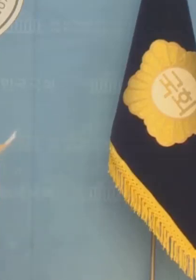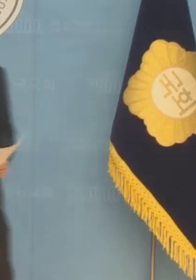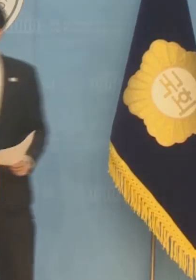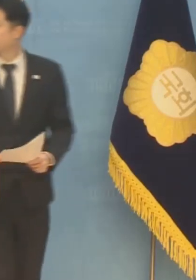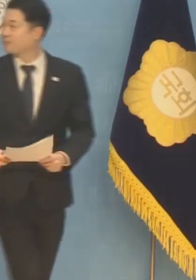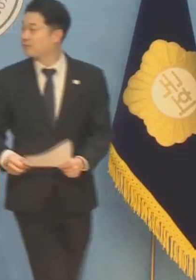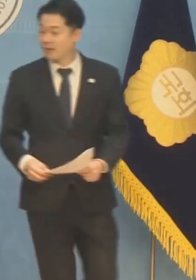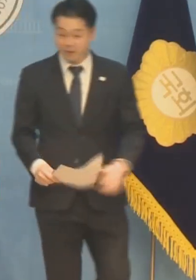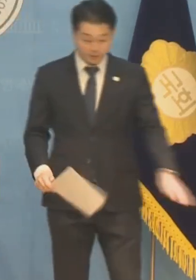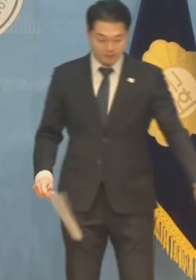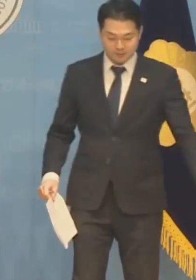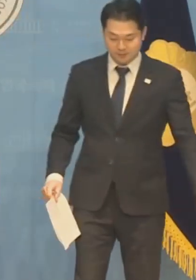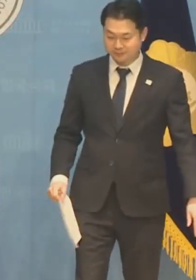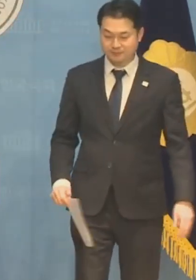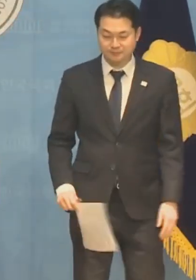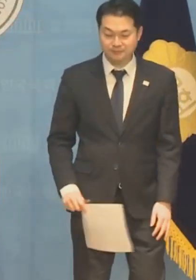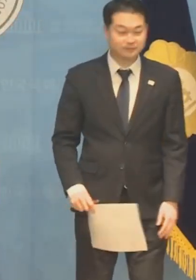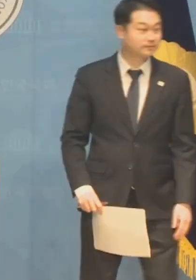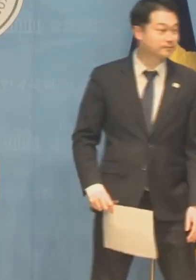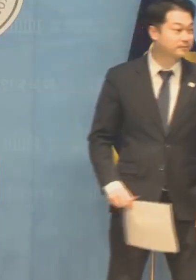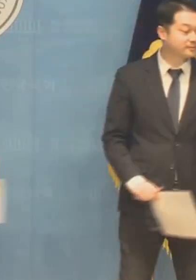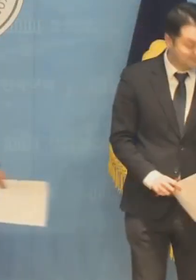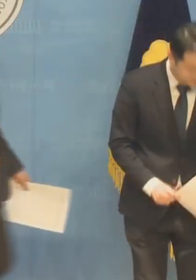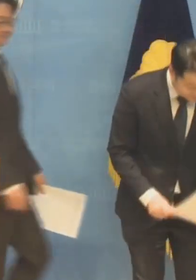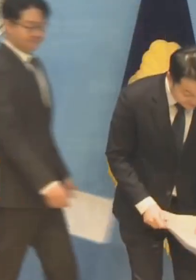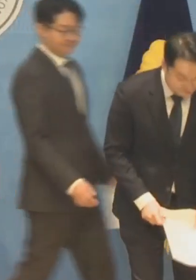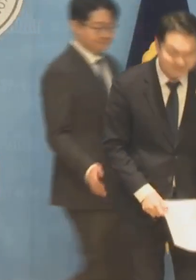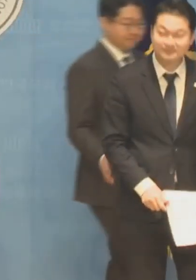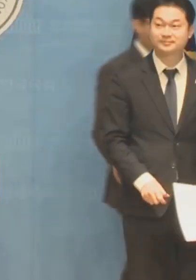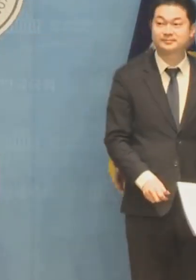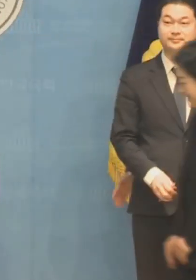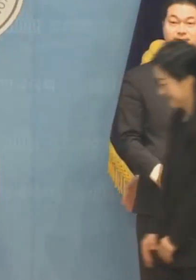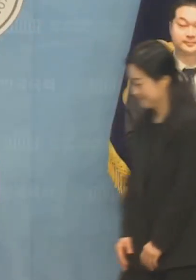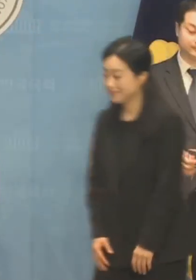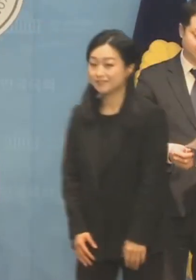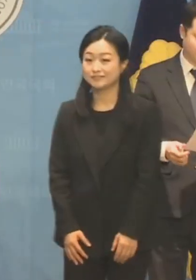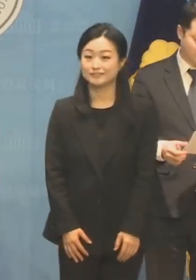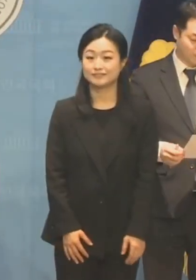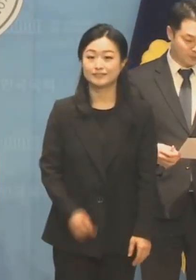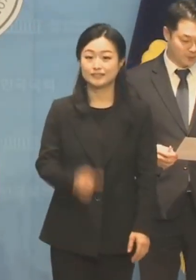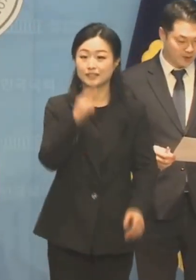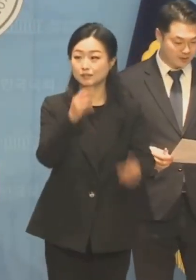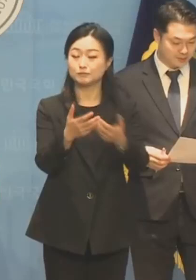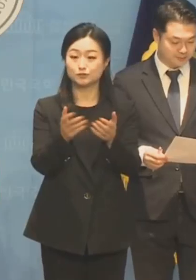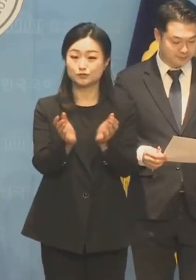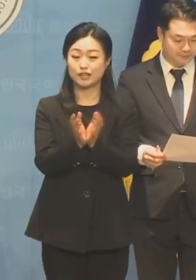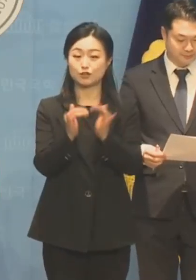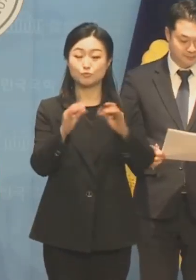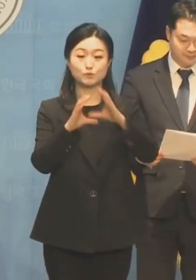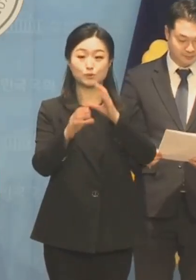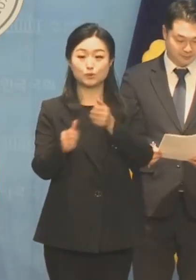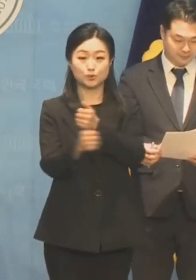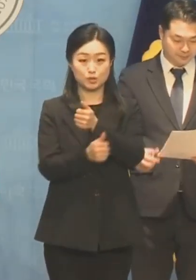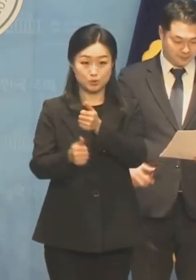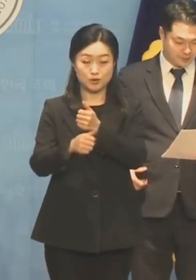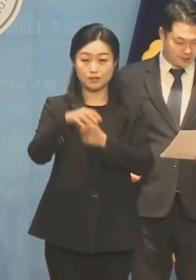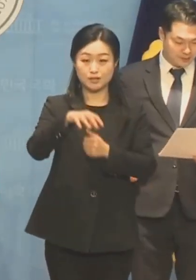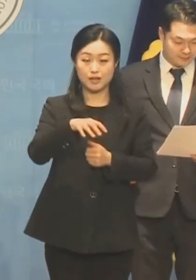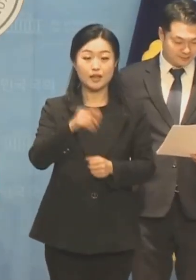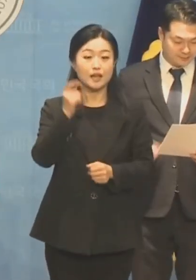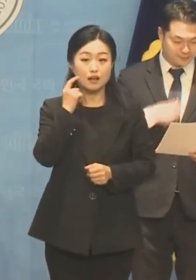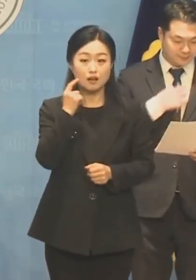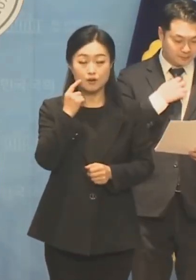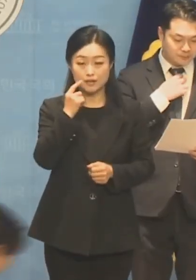네, 안녕하십니까. 더불어민주당 국민소통위원회 산하 허위조작감시단입니다.